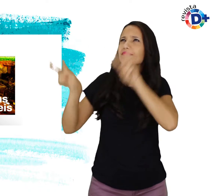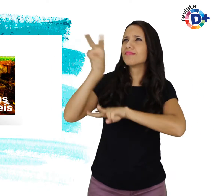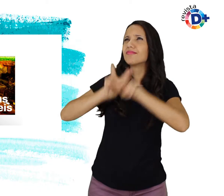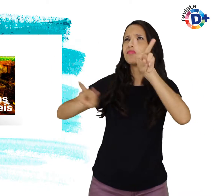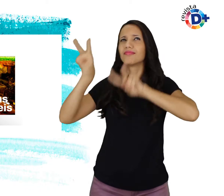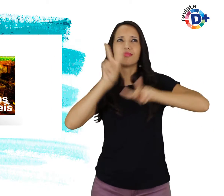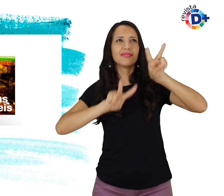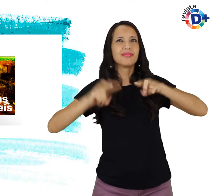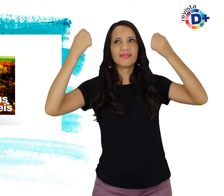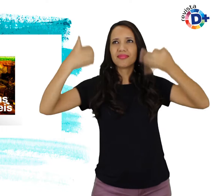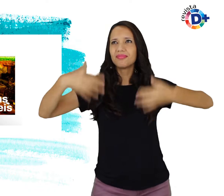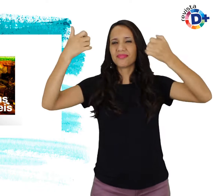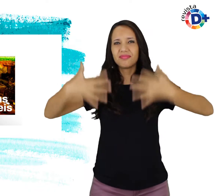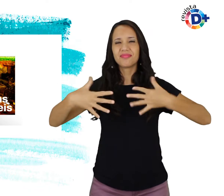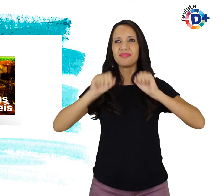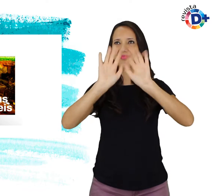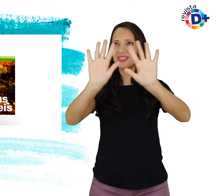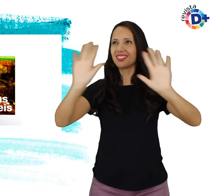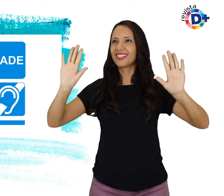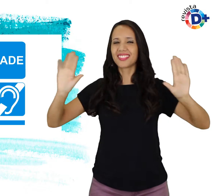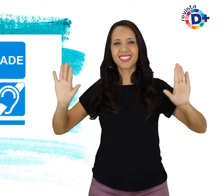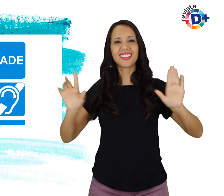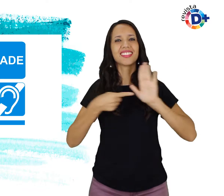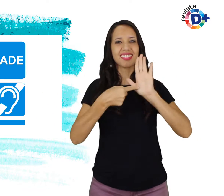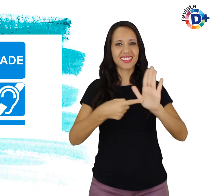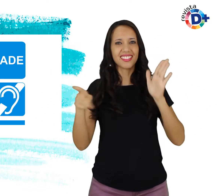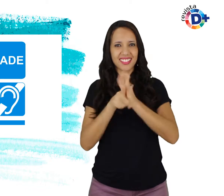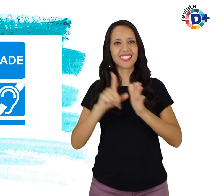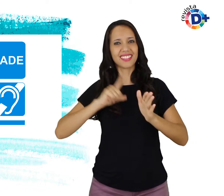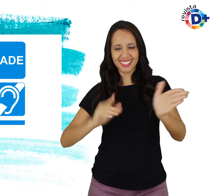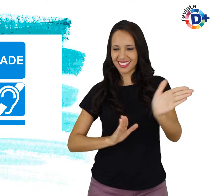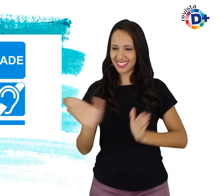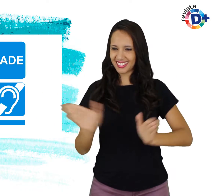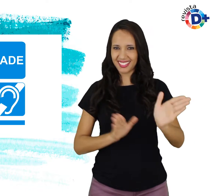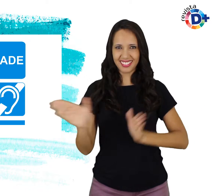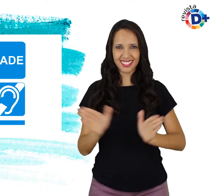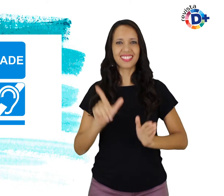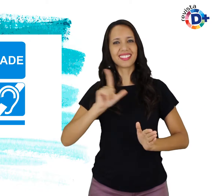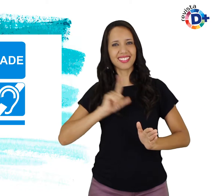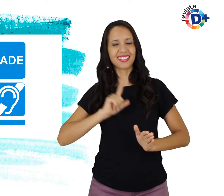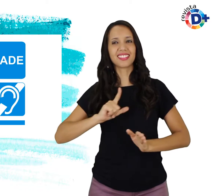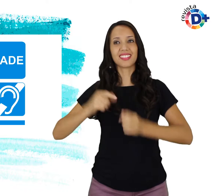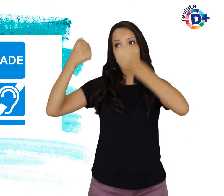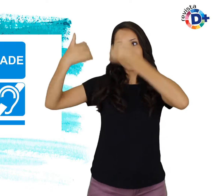imagens a exposição traz recursos de acessibilidade tais como áudio descrição das